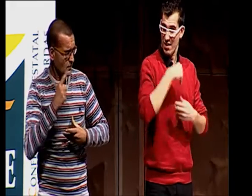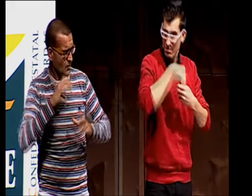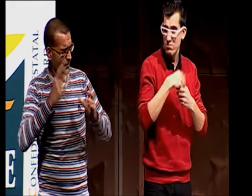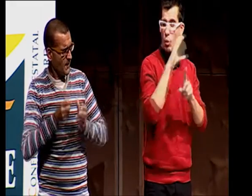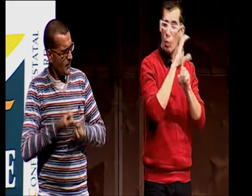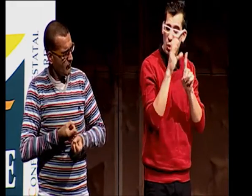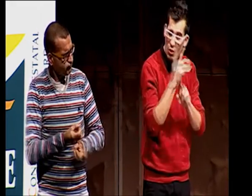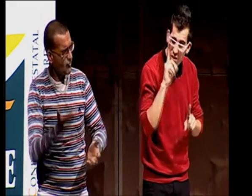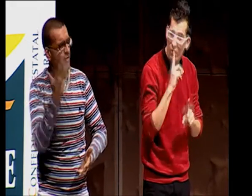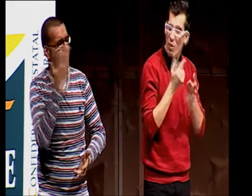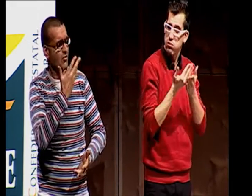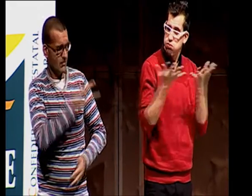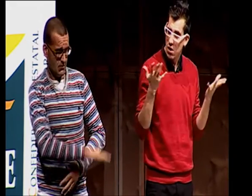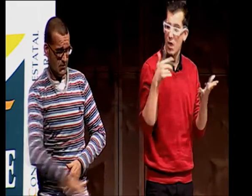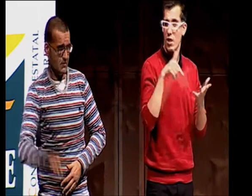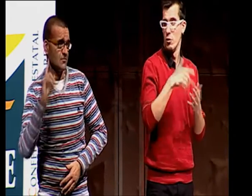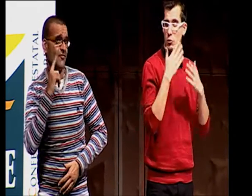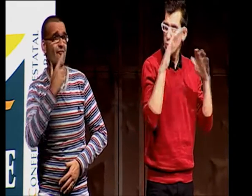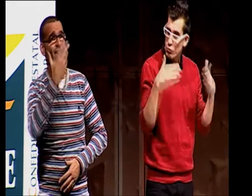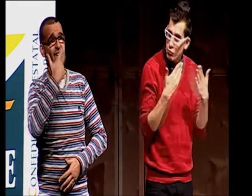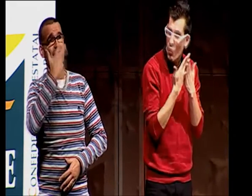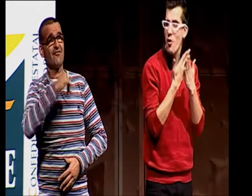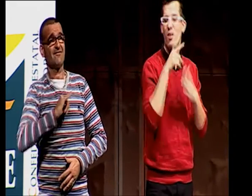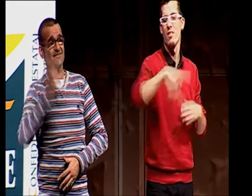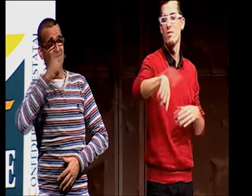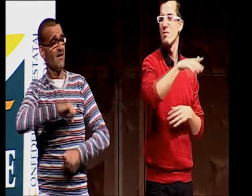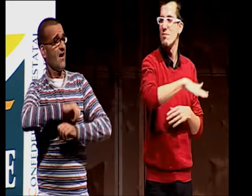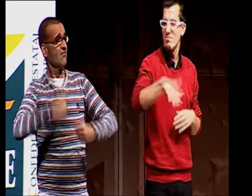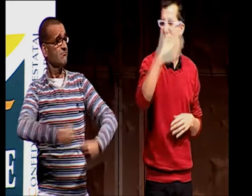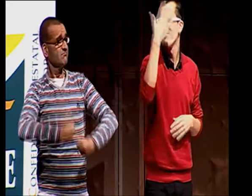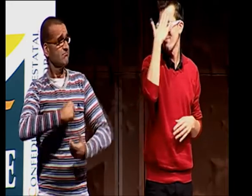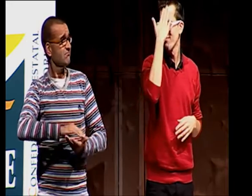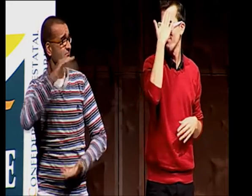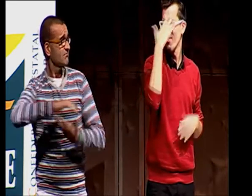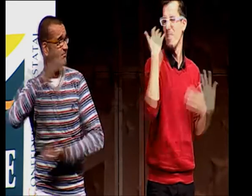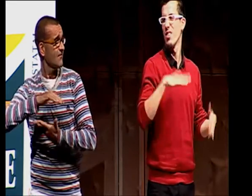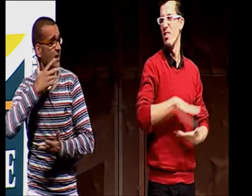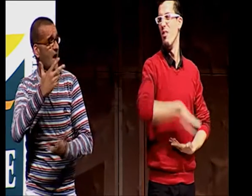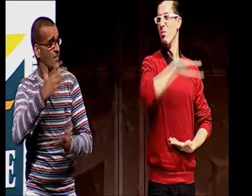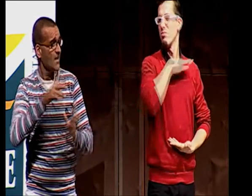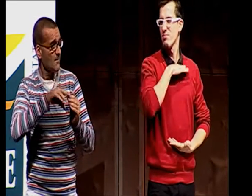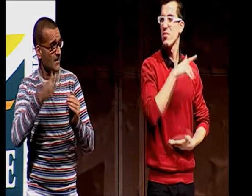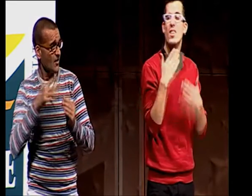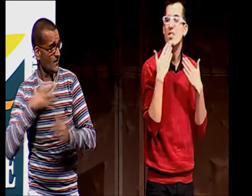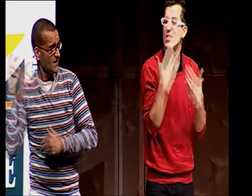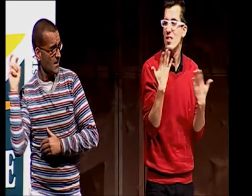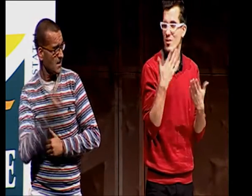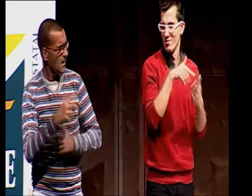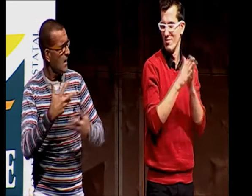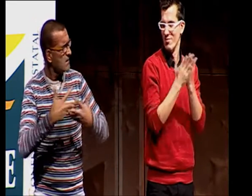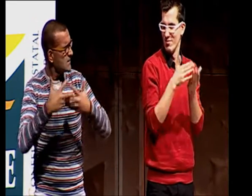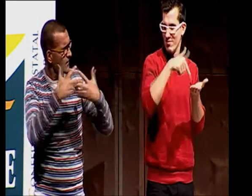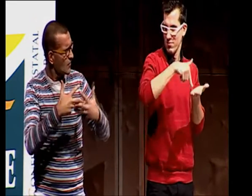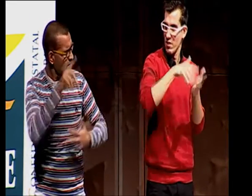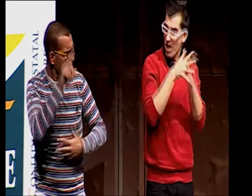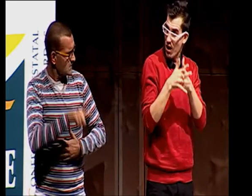identidad sorda de la cultura sorda del mundo sordo que se reparte en los Colegios para que los niños sordos desde pequeños tengan ese